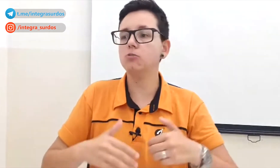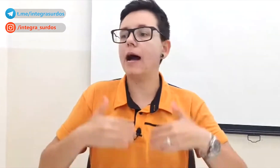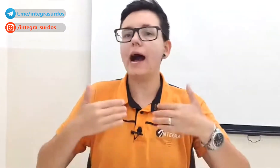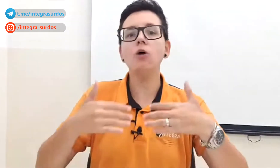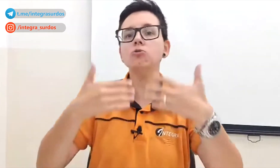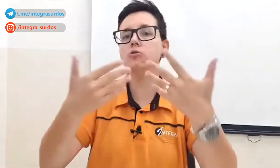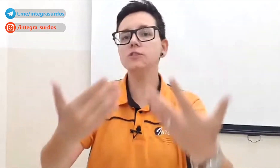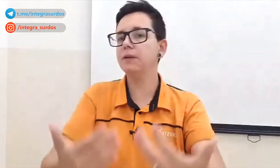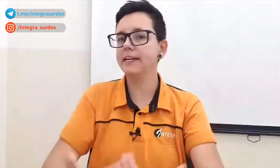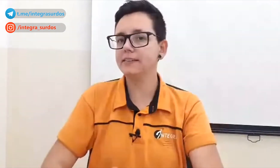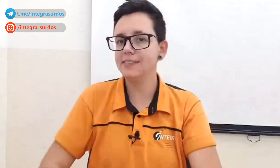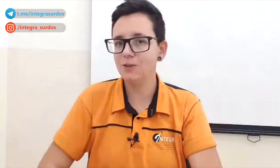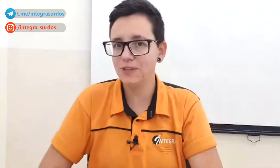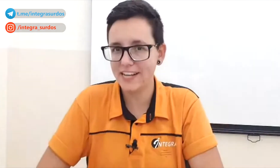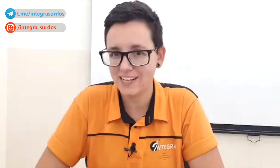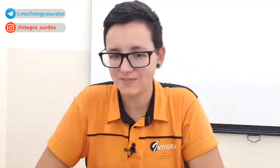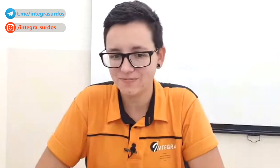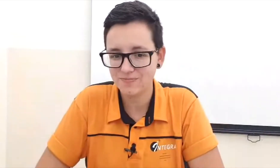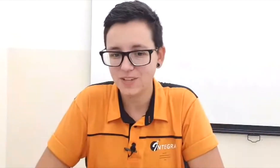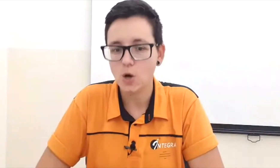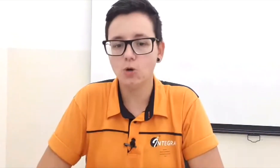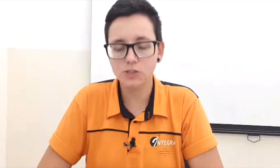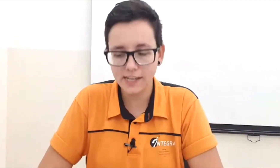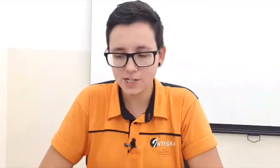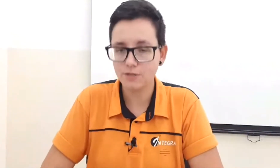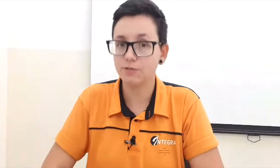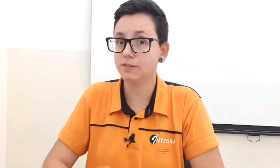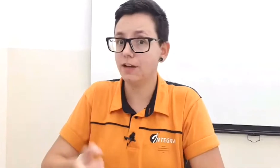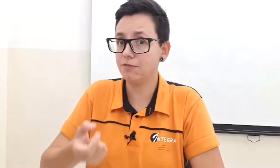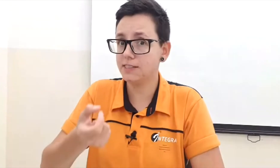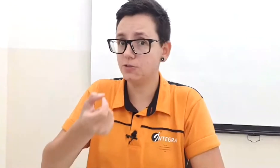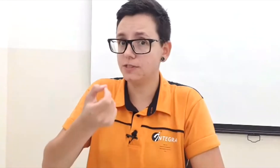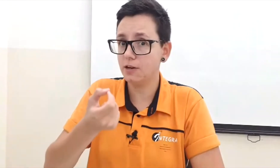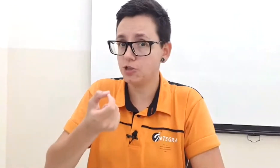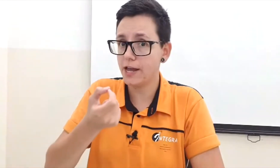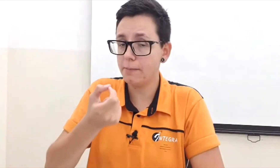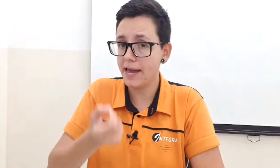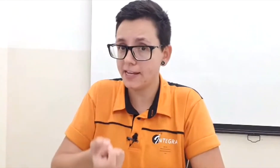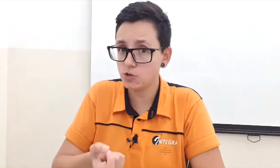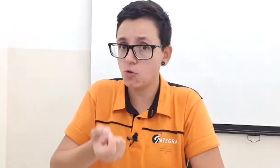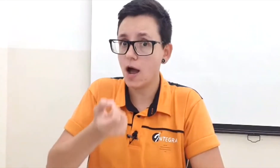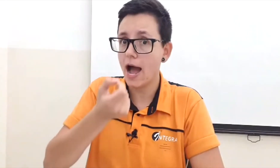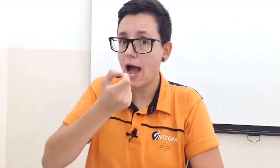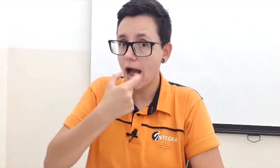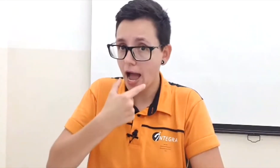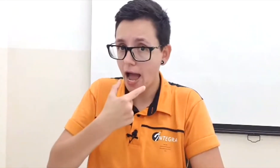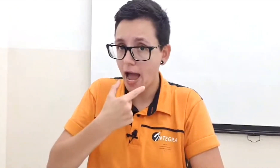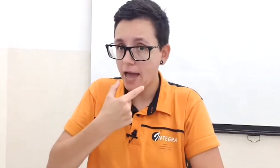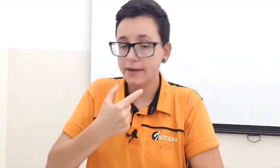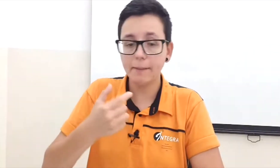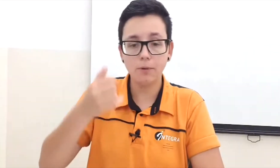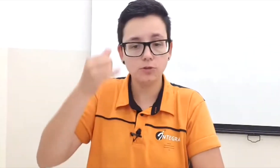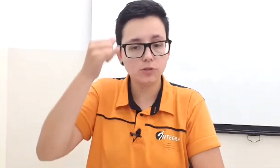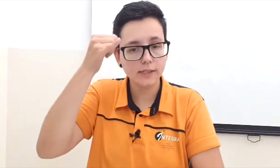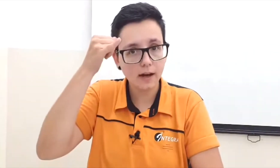uma autoexplicação dele. Ou seja, você vai fazer o sinal de remédio, depois o sinal